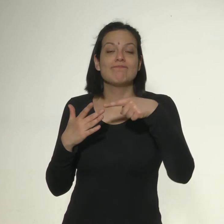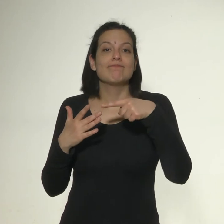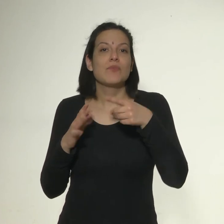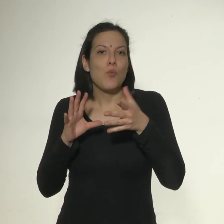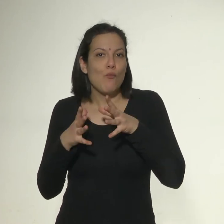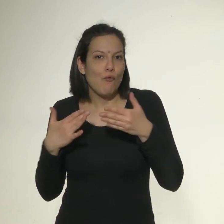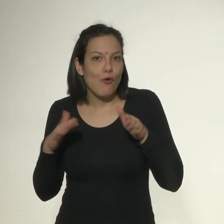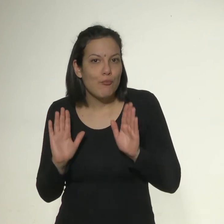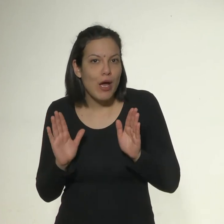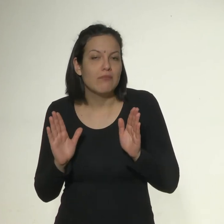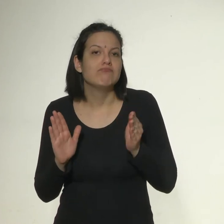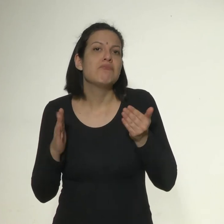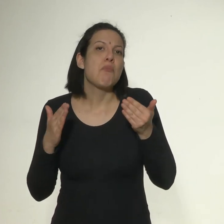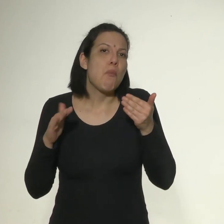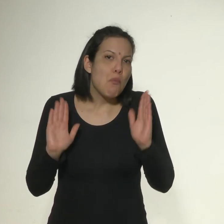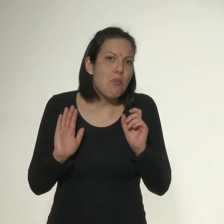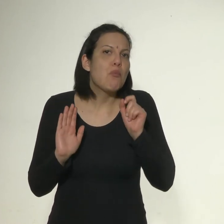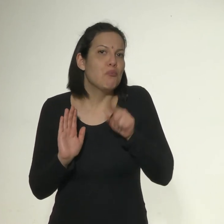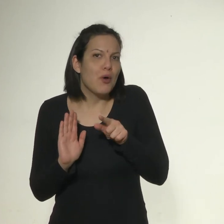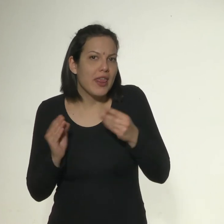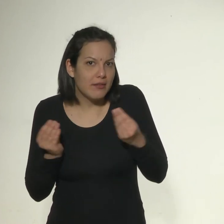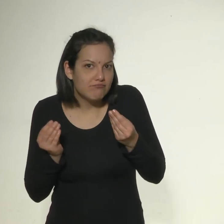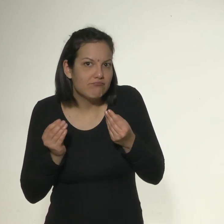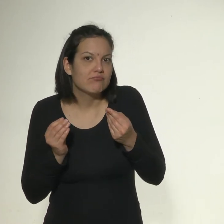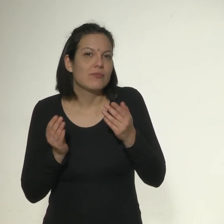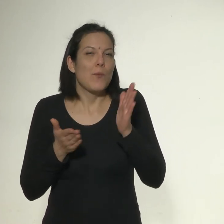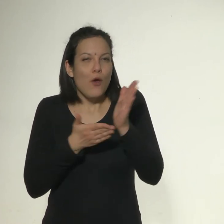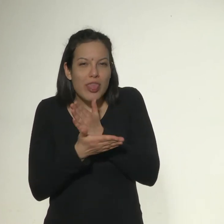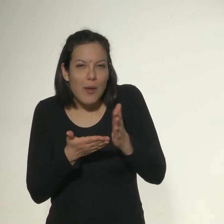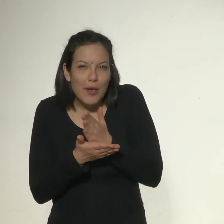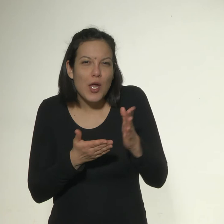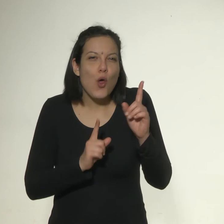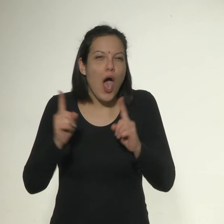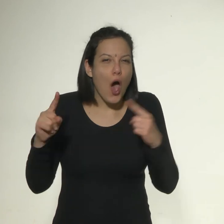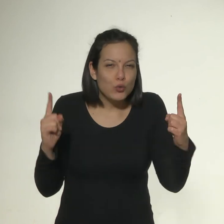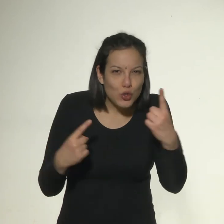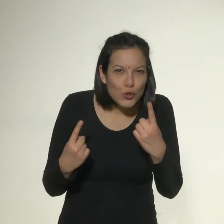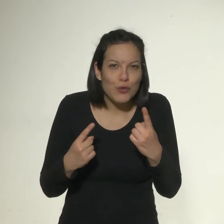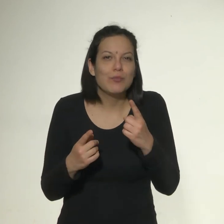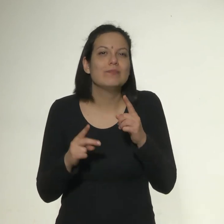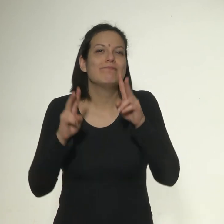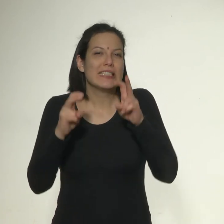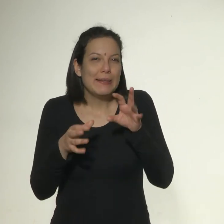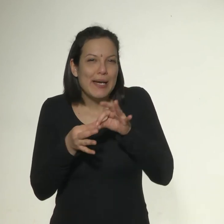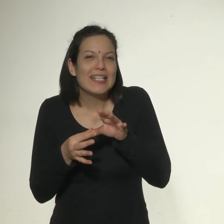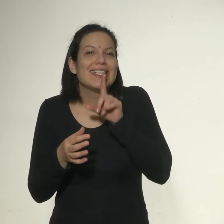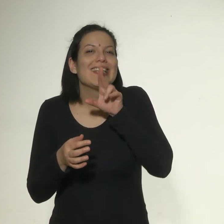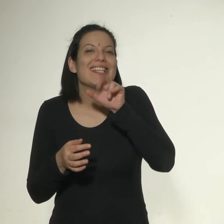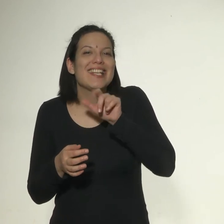supuestos, sin perjuicio de que constituyan delitos autónomos respecto del delito de trata